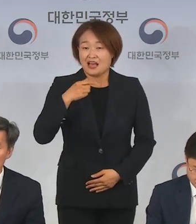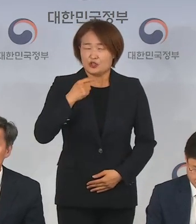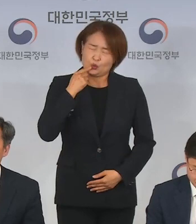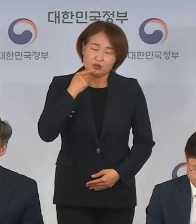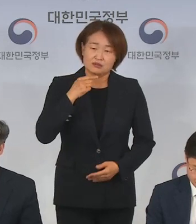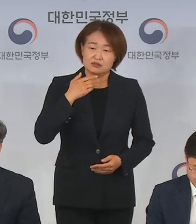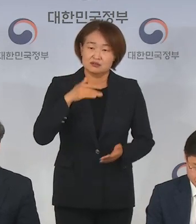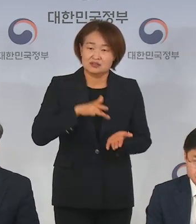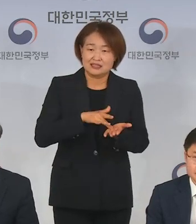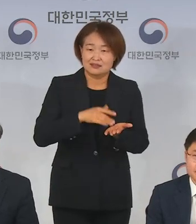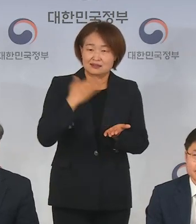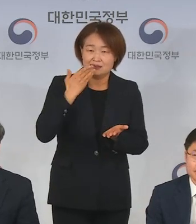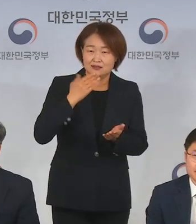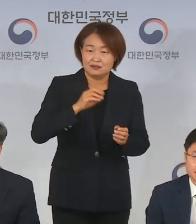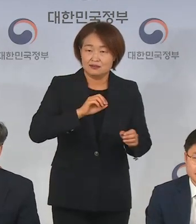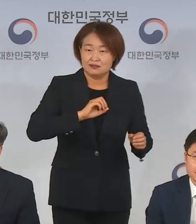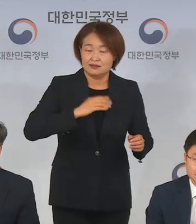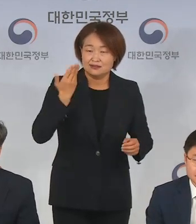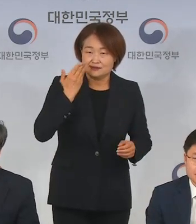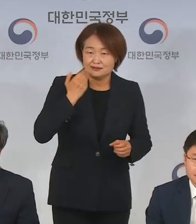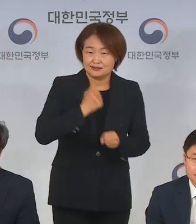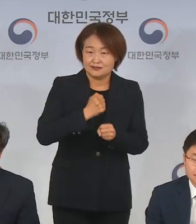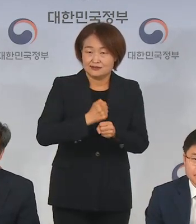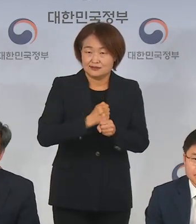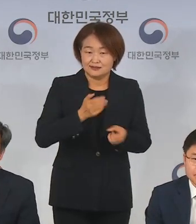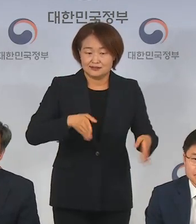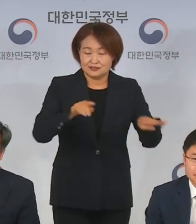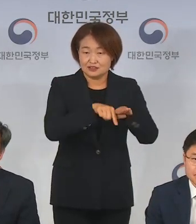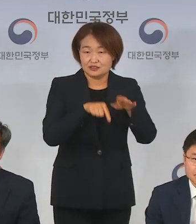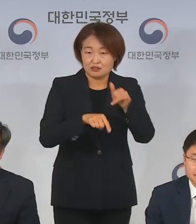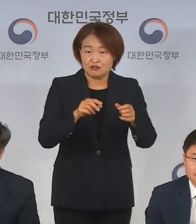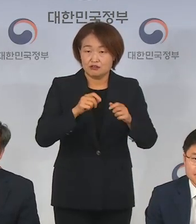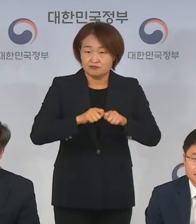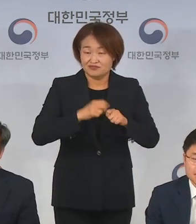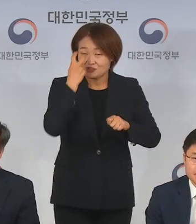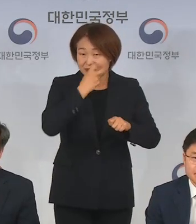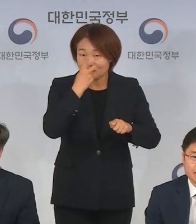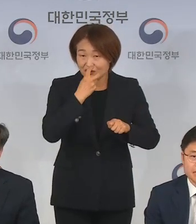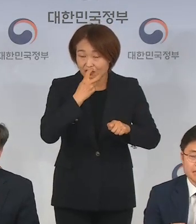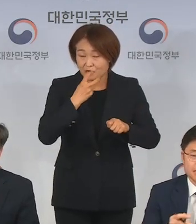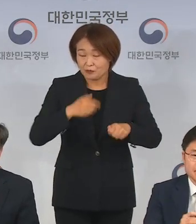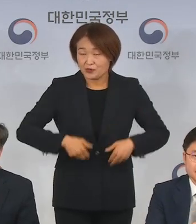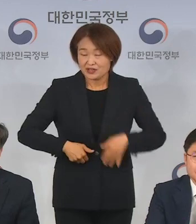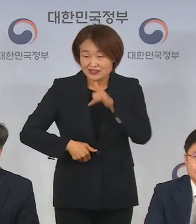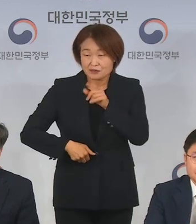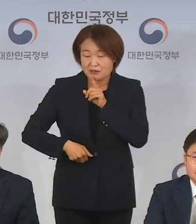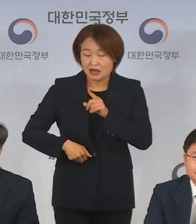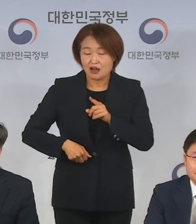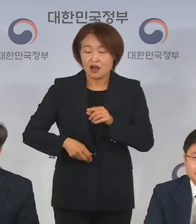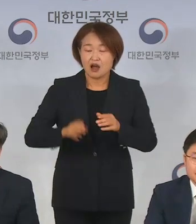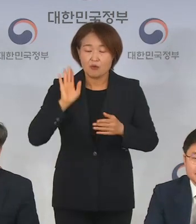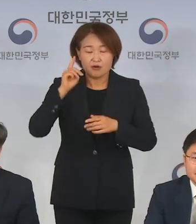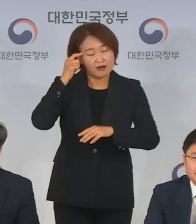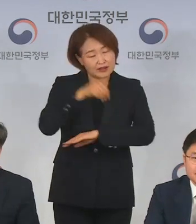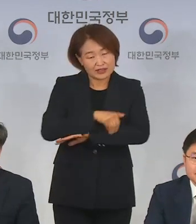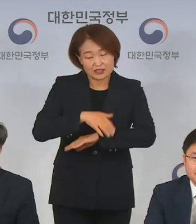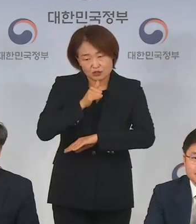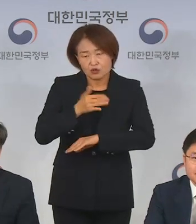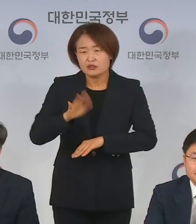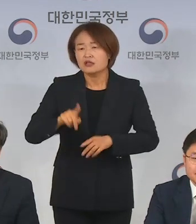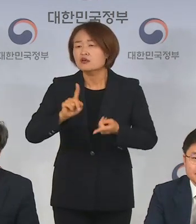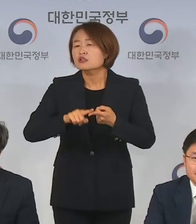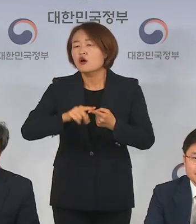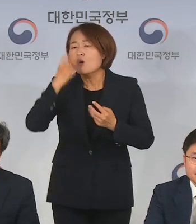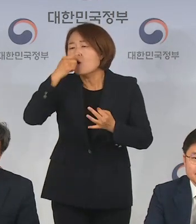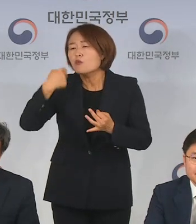방출 설비 설치 상태 이런 것들을 점검하신다고 했는데 뭐 앞서서 질문도 있었습니다만 좀 더 구체적으로 어떤 설비들을 보시게 될지